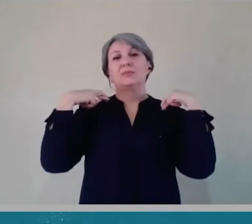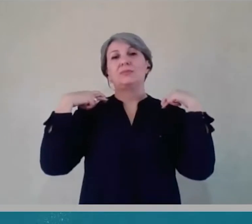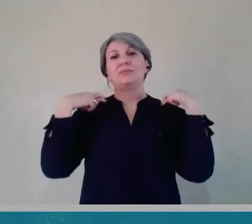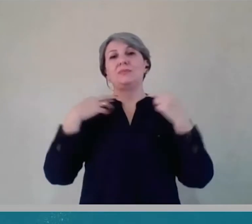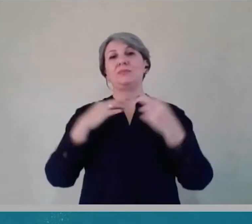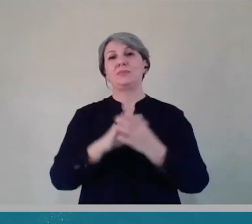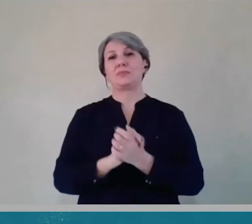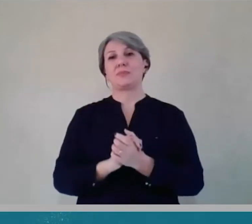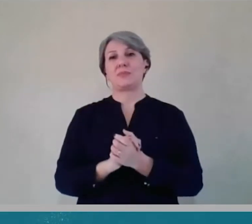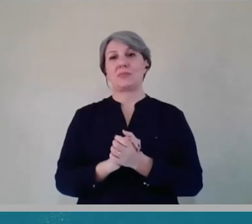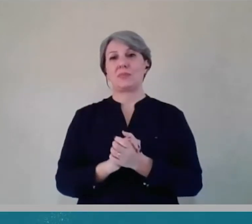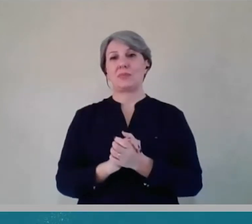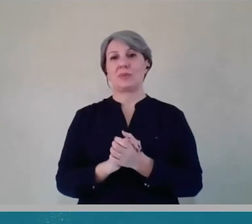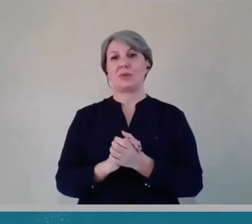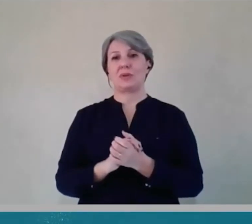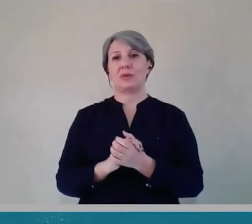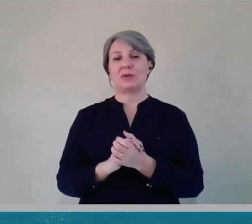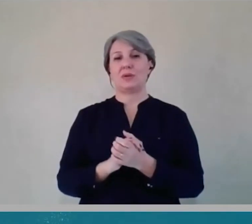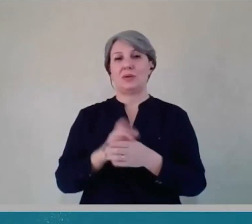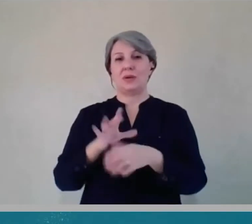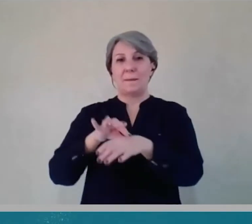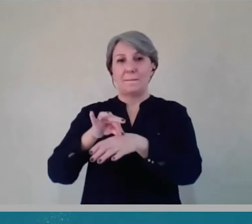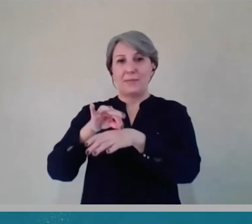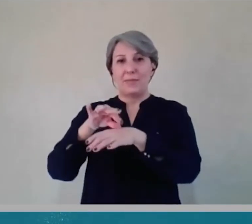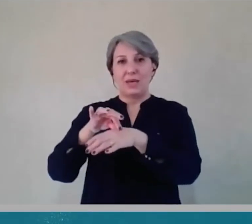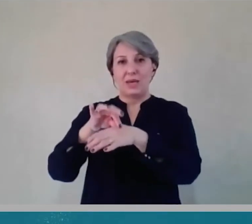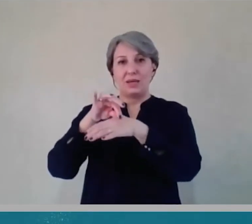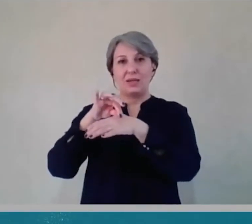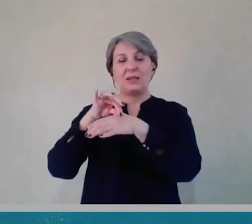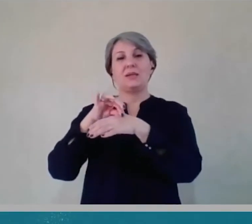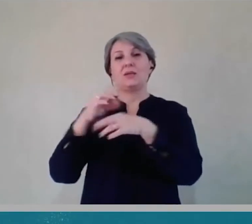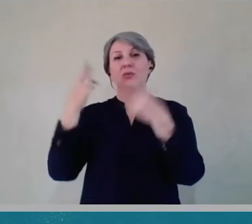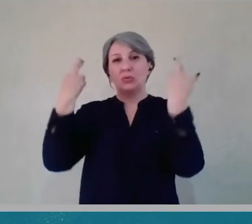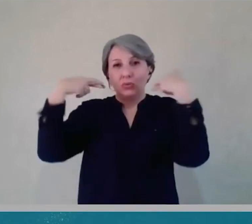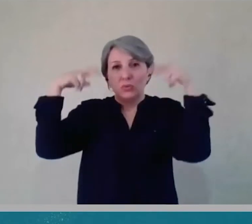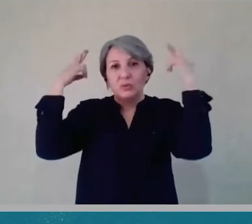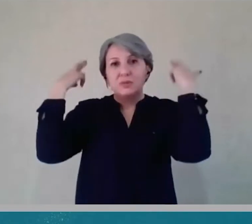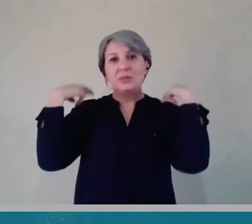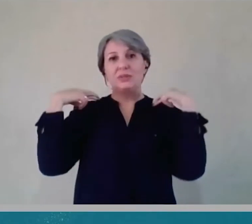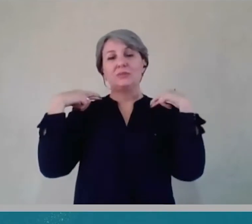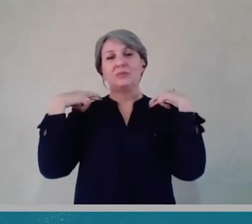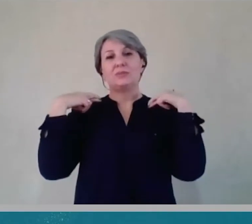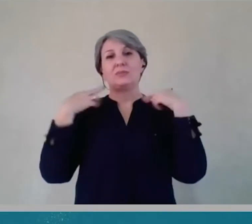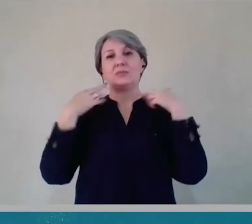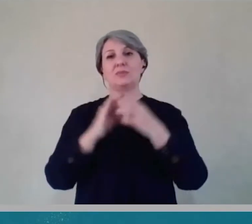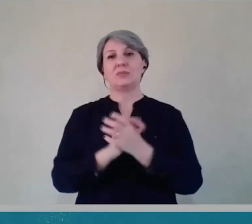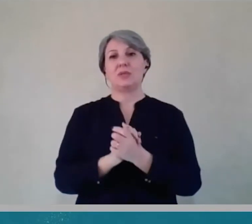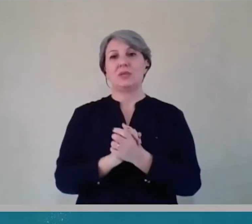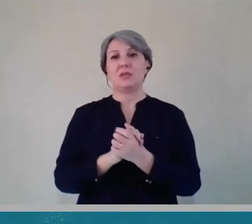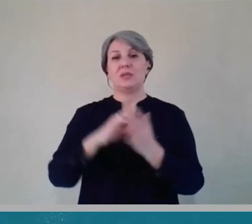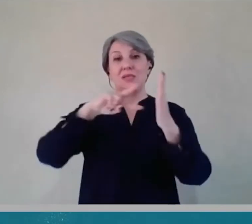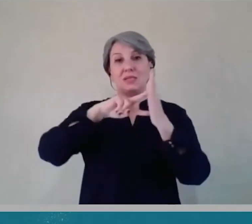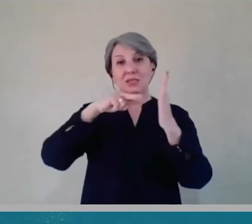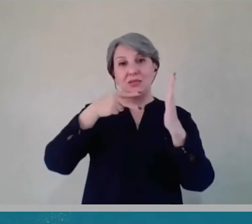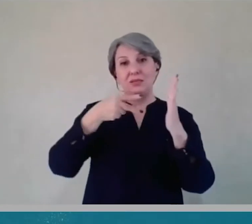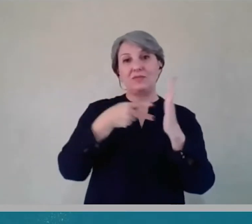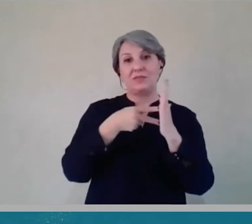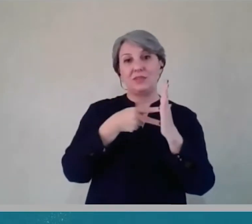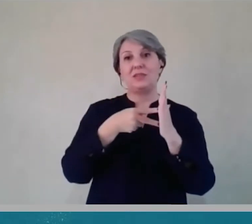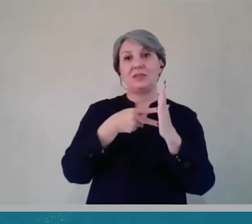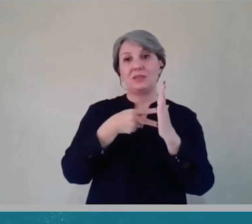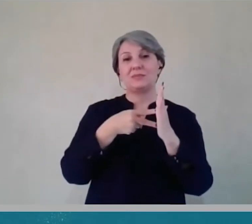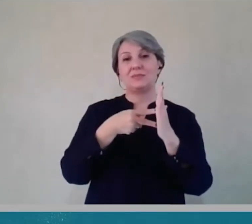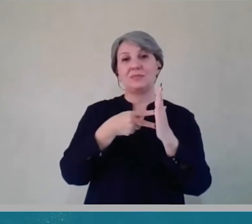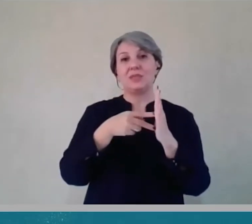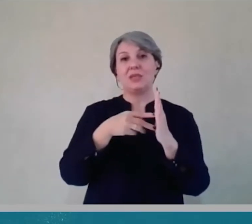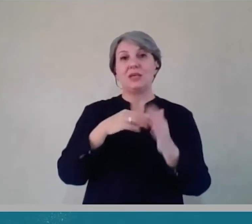com a pele do cordeiro que morreu por eles. Então, em simbologia, Cristo morreu por